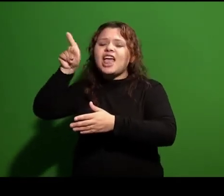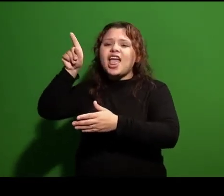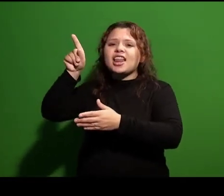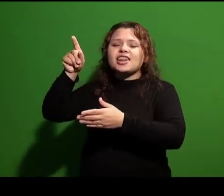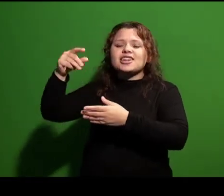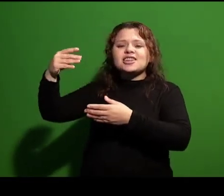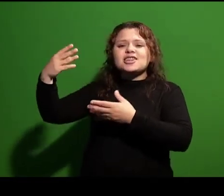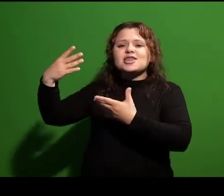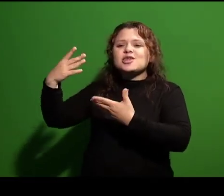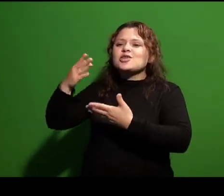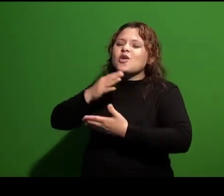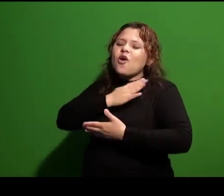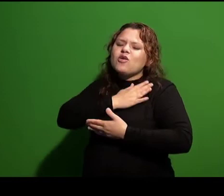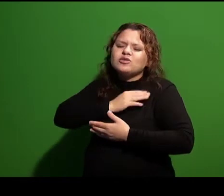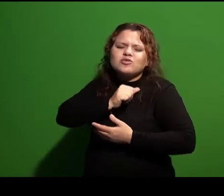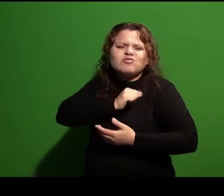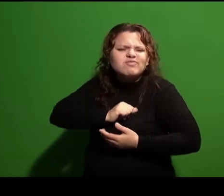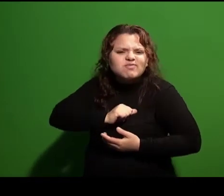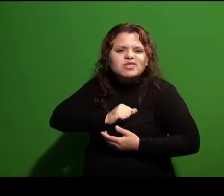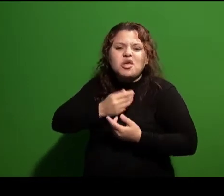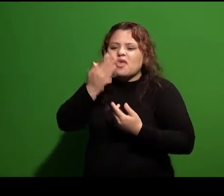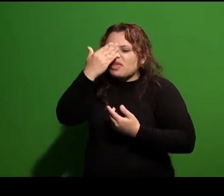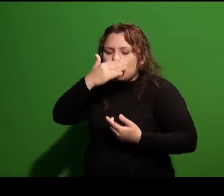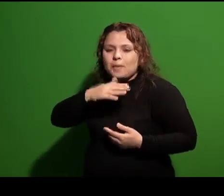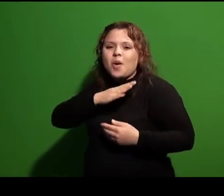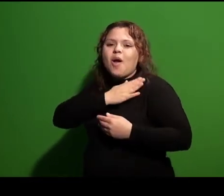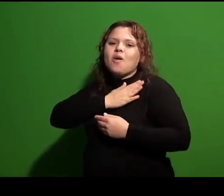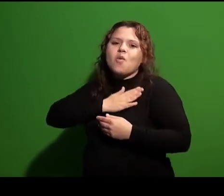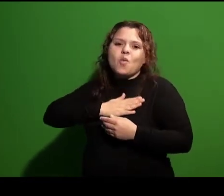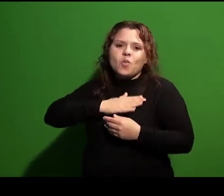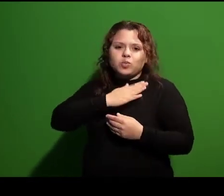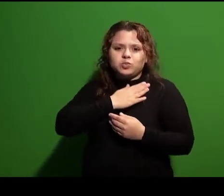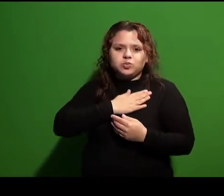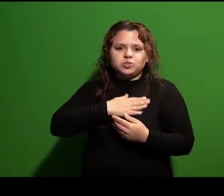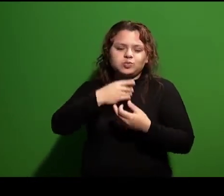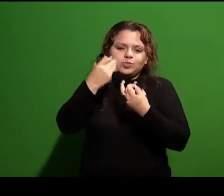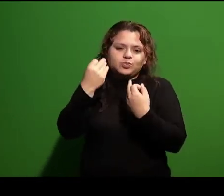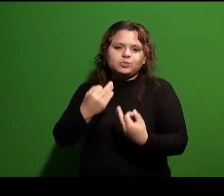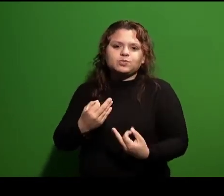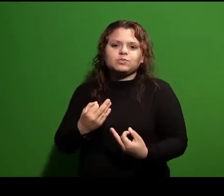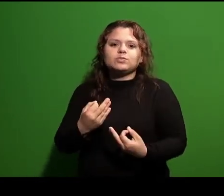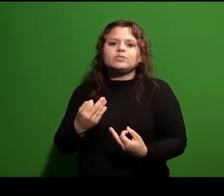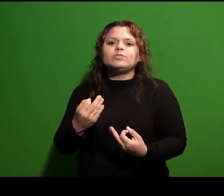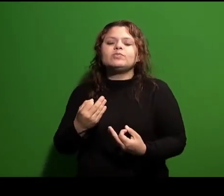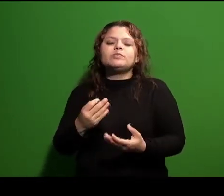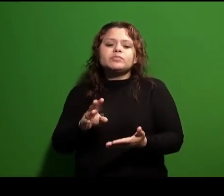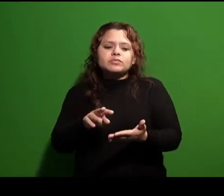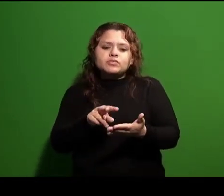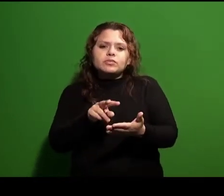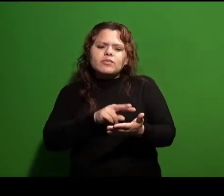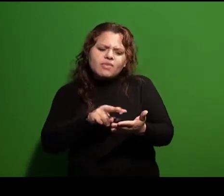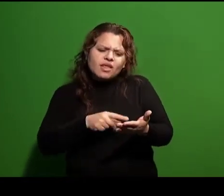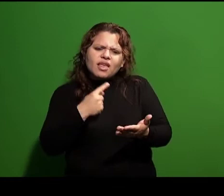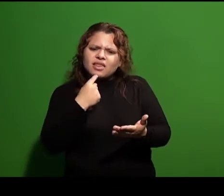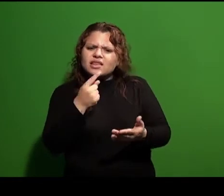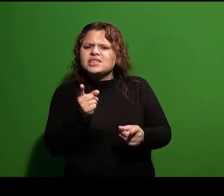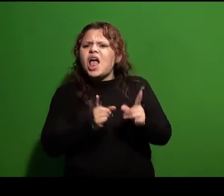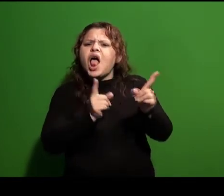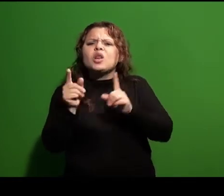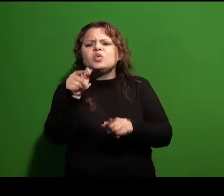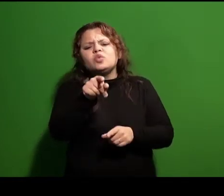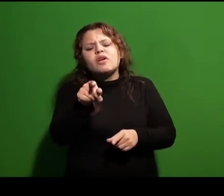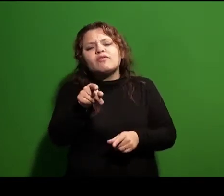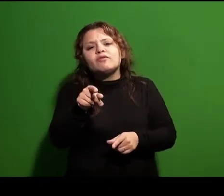nos curará, hirió y nos vendará. Oseas 6:1. ¿Usó Dios alguna vez